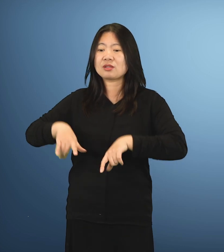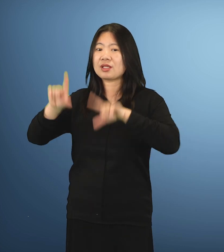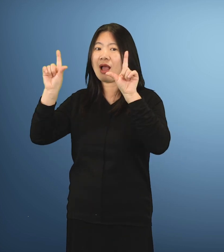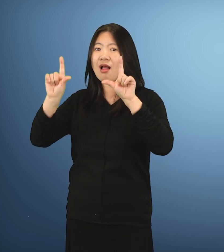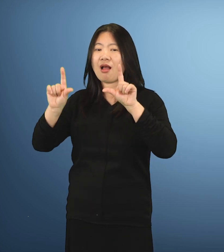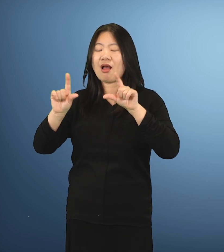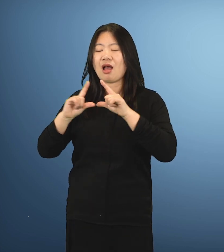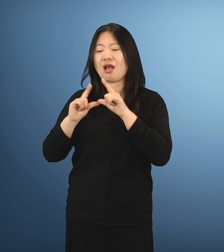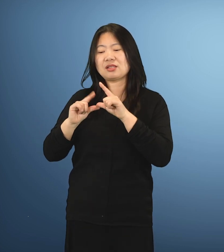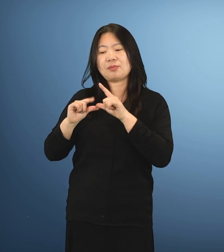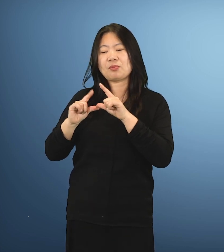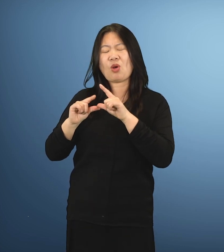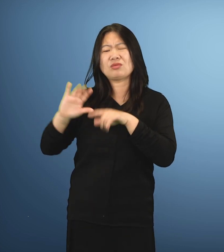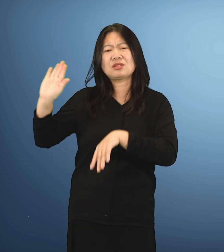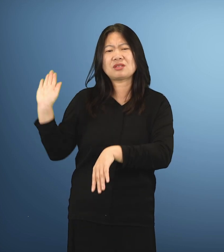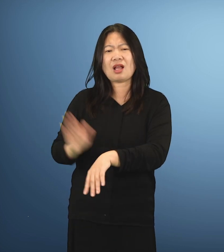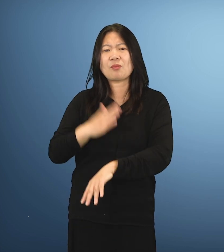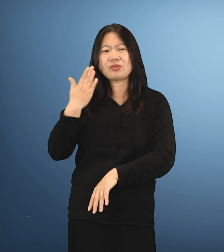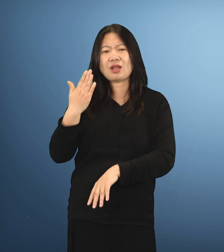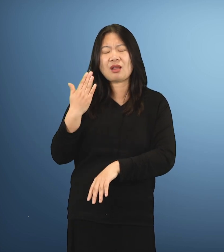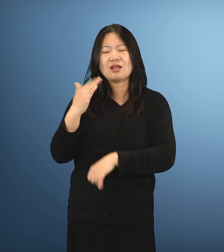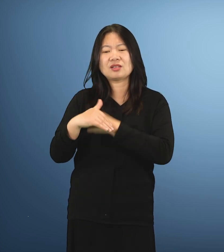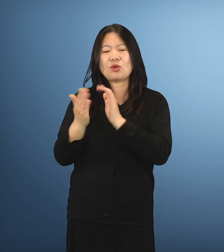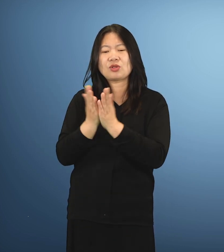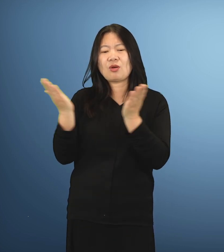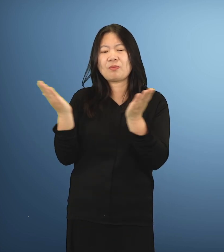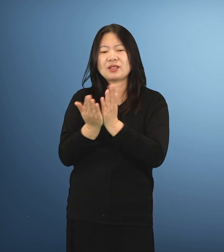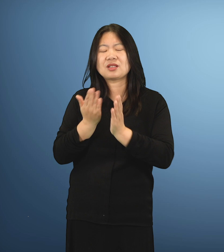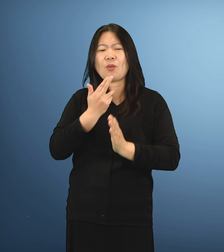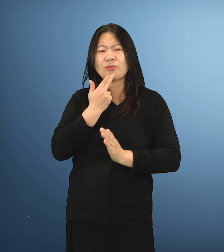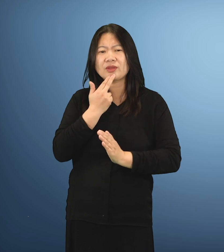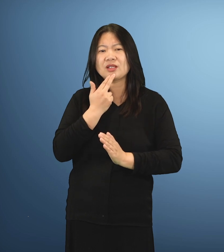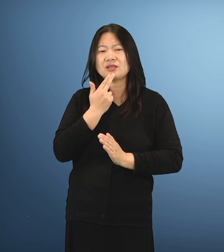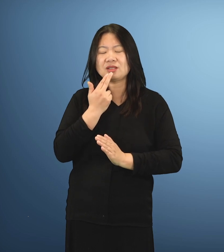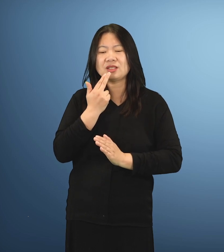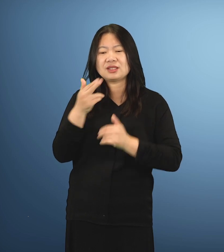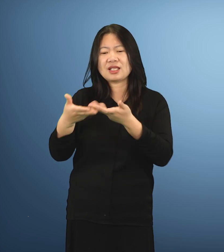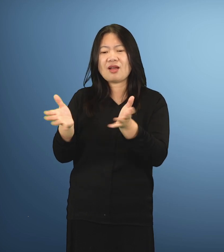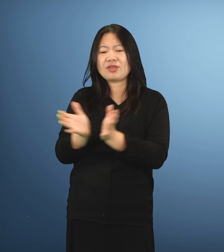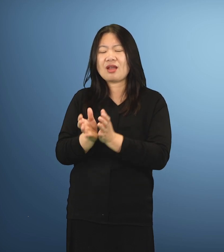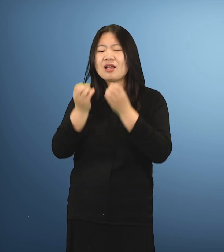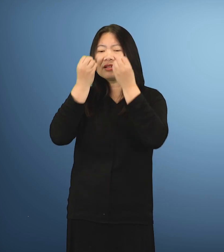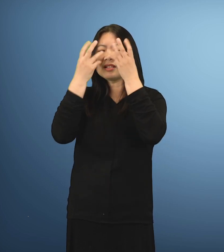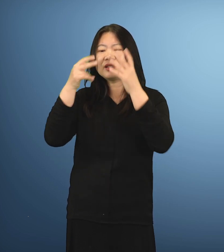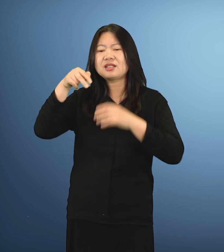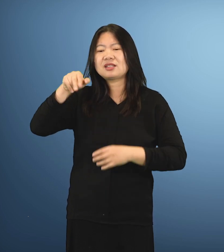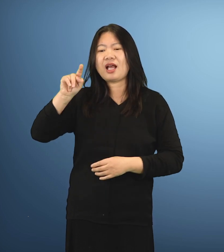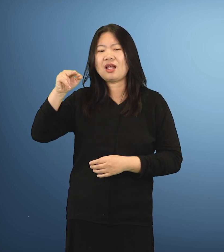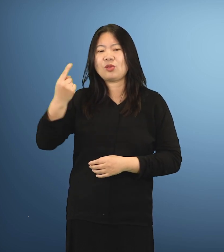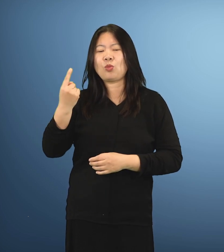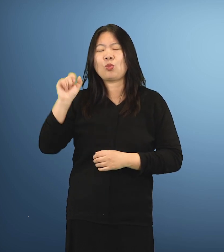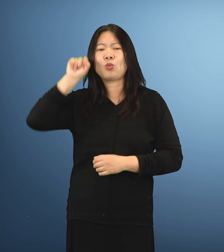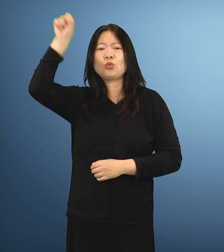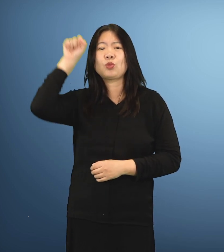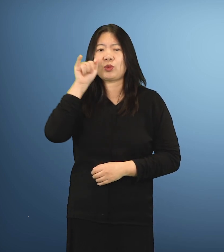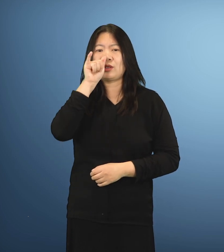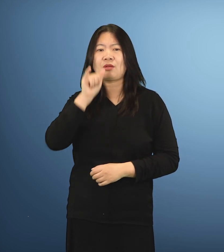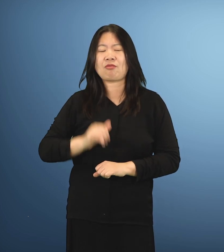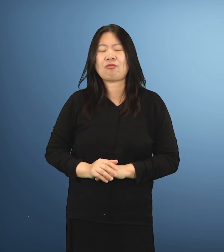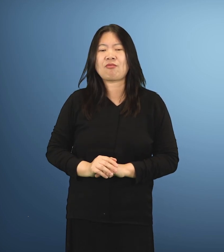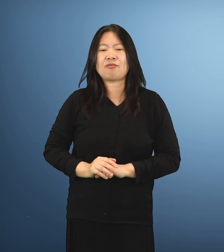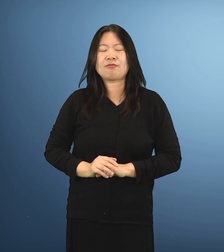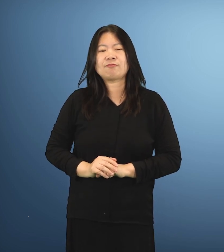오늘날에도 일부 잘못된 비성경적인 집단에서 신사도 운동이라는 걸 벌려요.